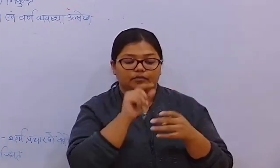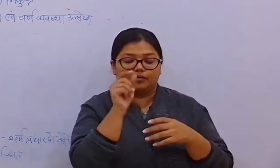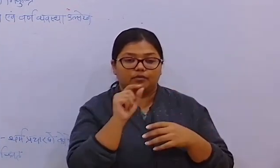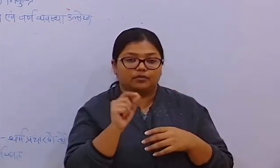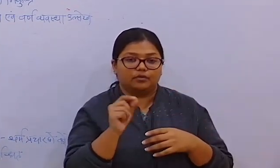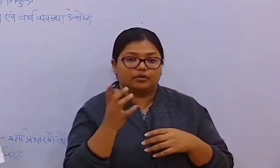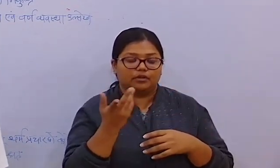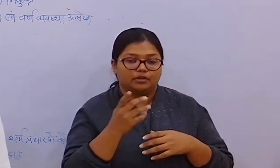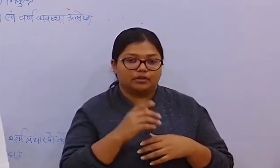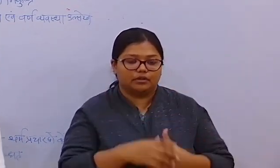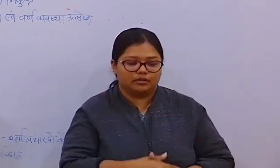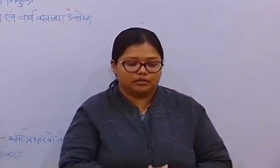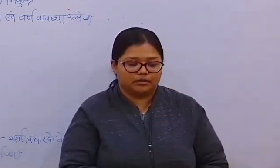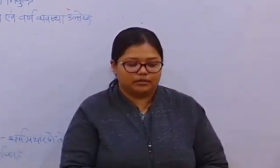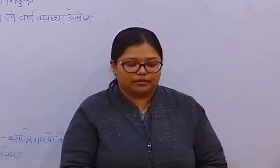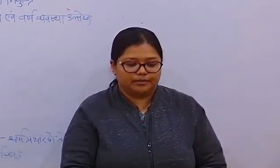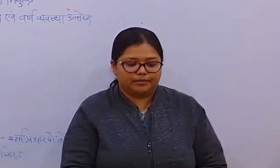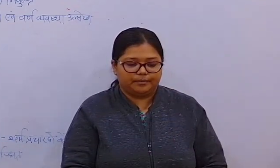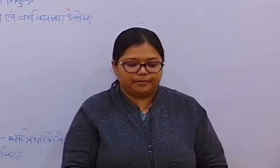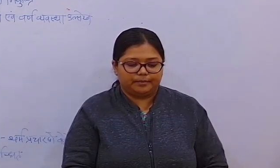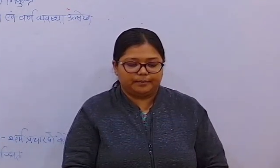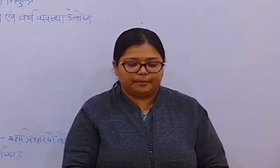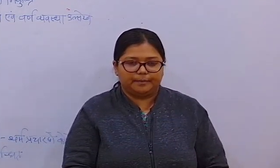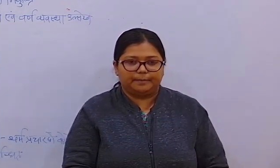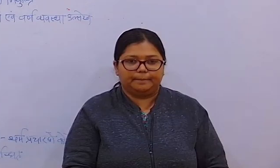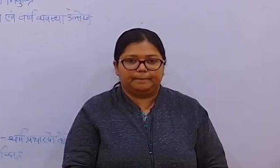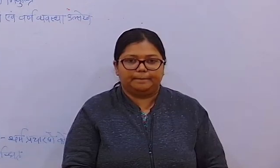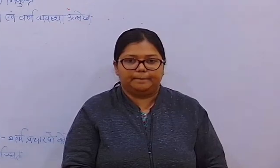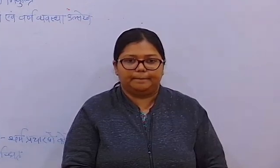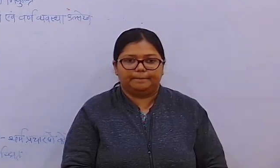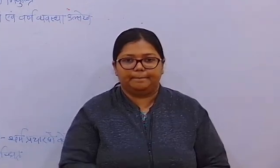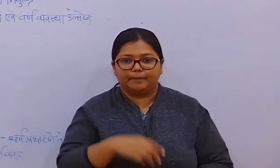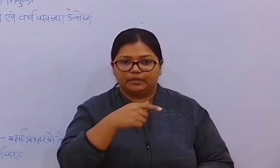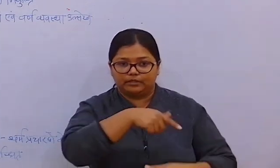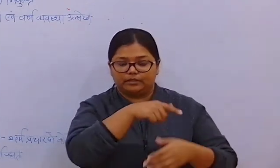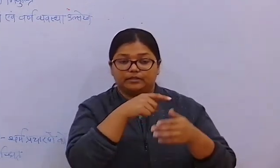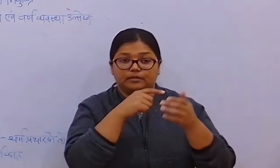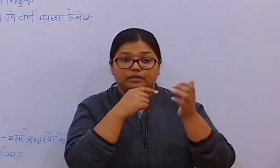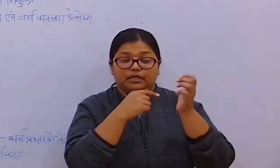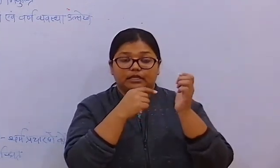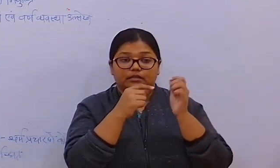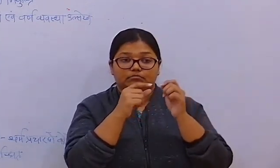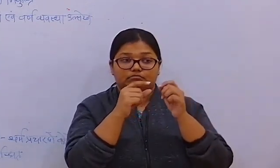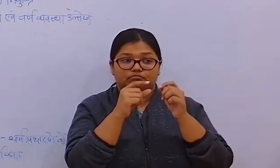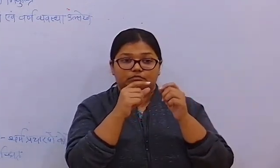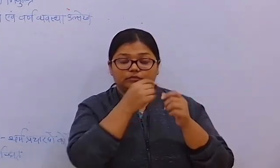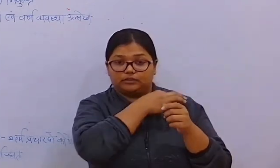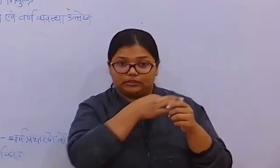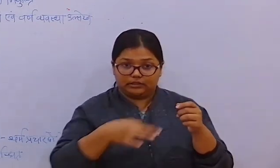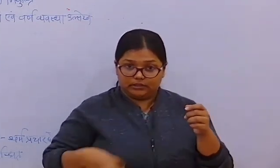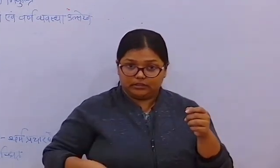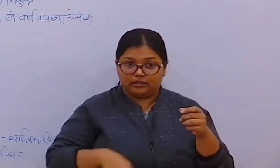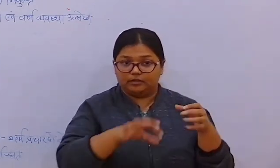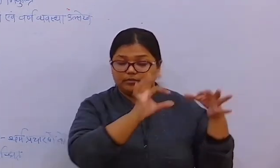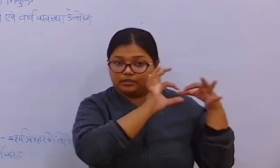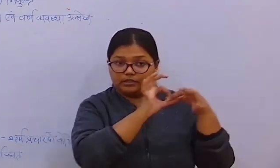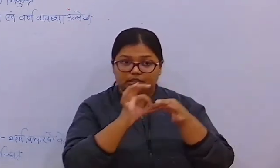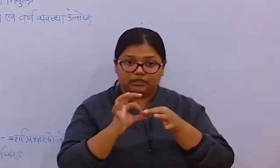को बताया गया था और रज्जिकों की नियुक्ति की गई थी, ठीक है। पांचवें शिलालेख में जब